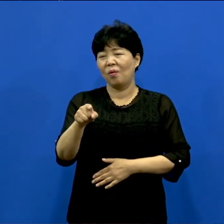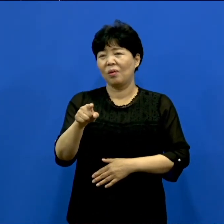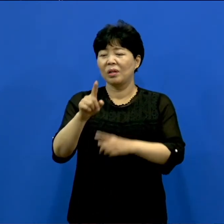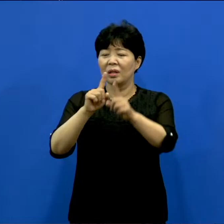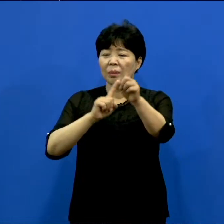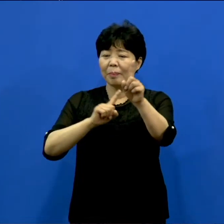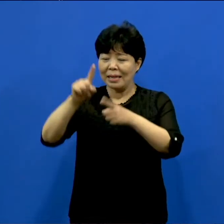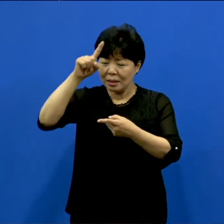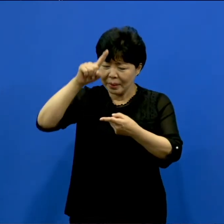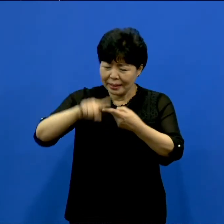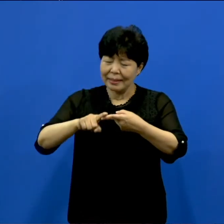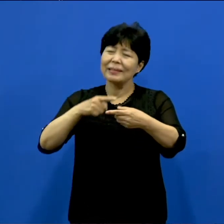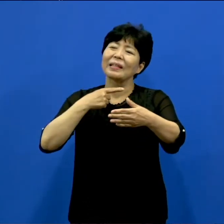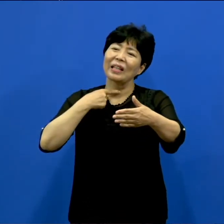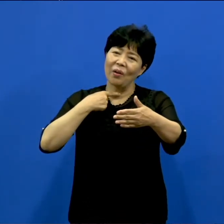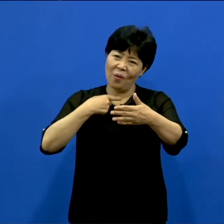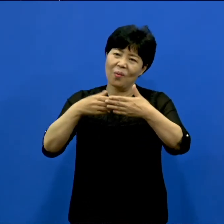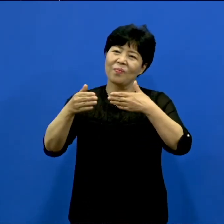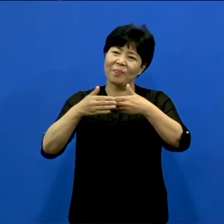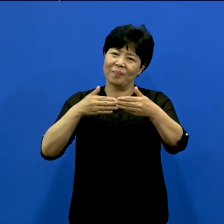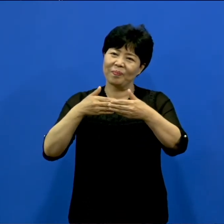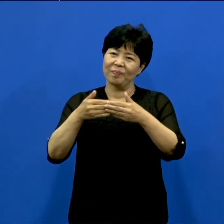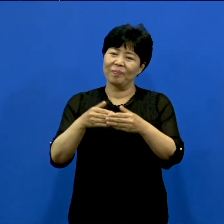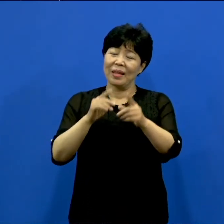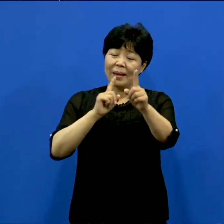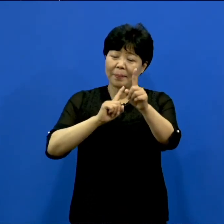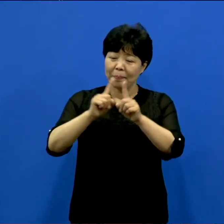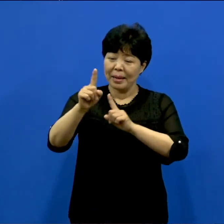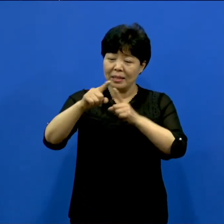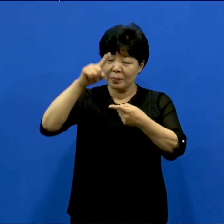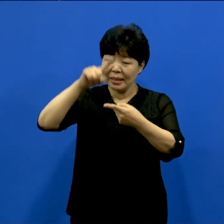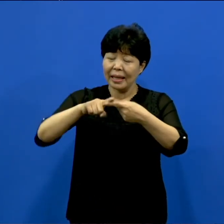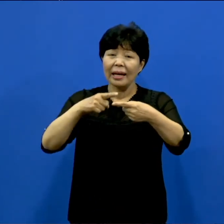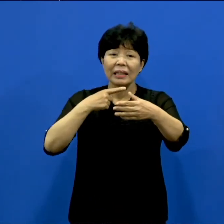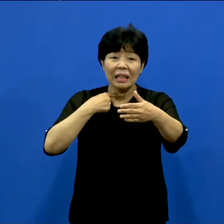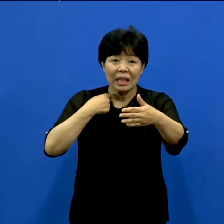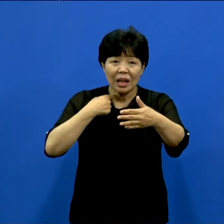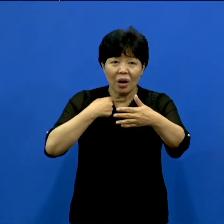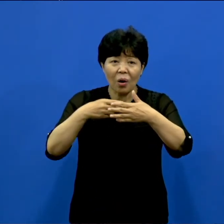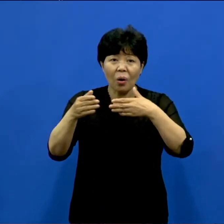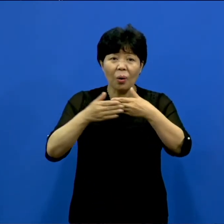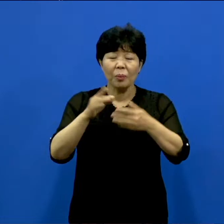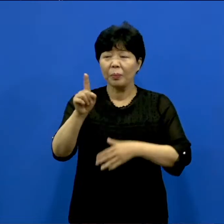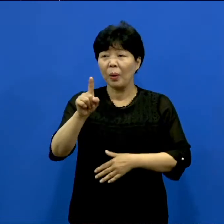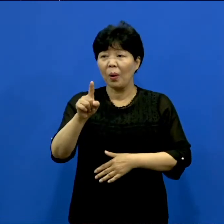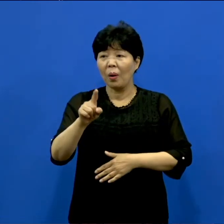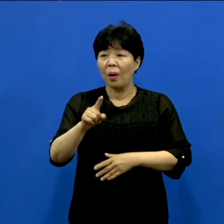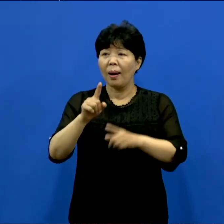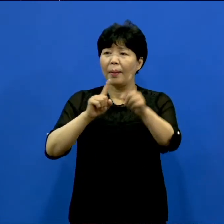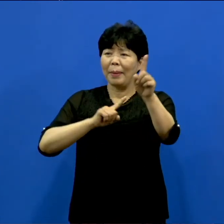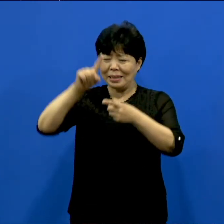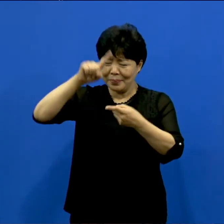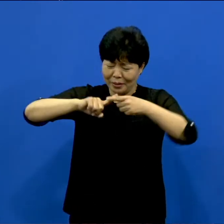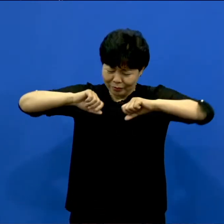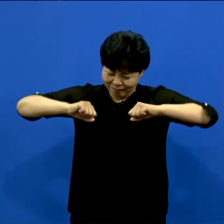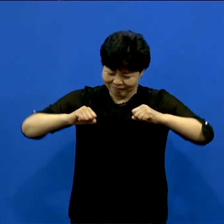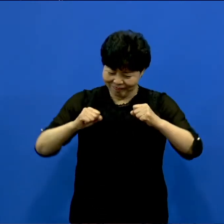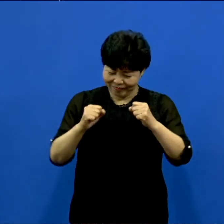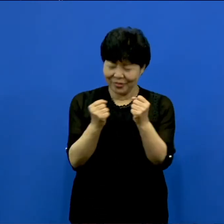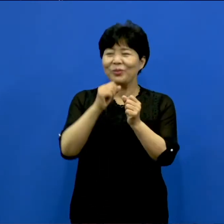경험하는 것이에요. 말씀 경험은 언제요? 말씀에 순종할 때.